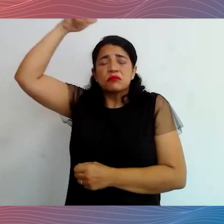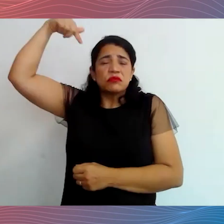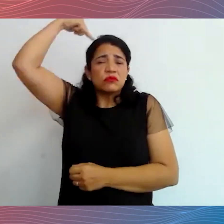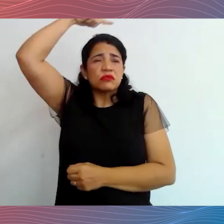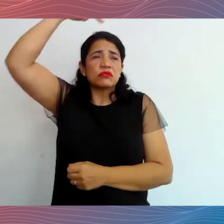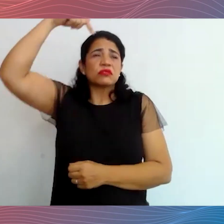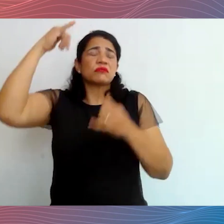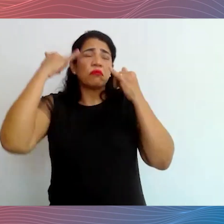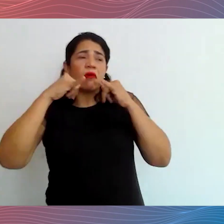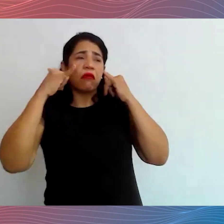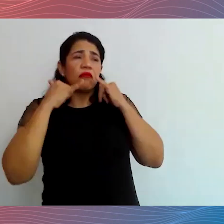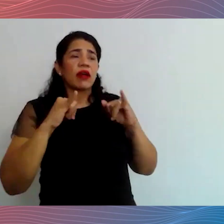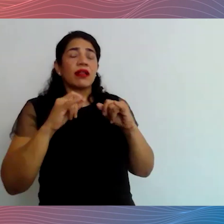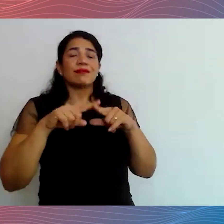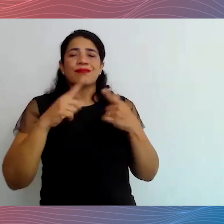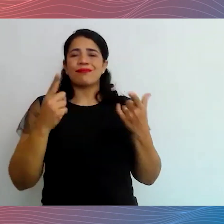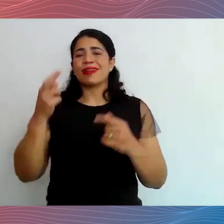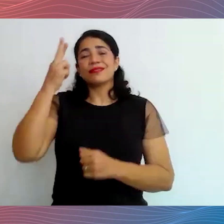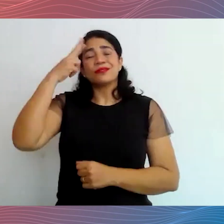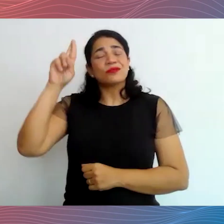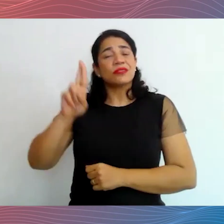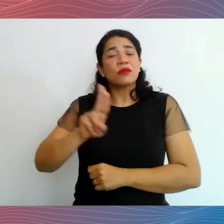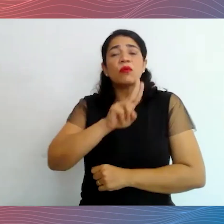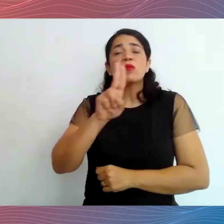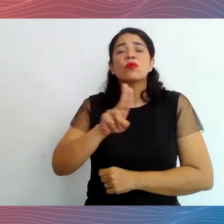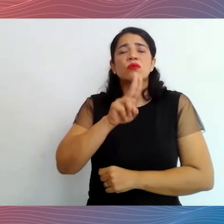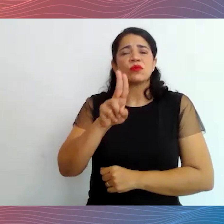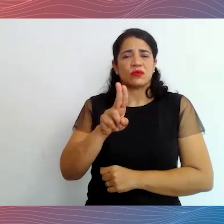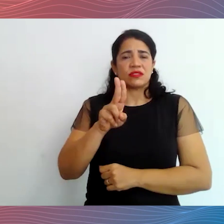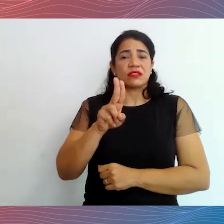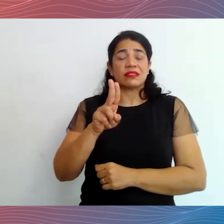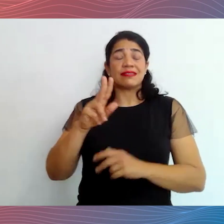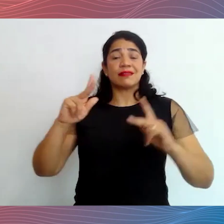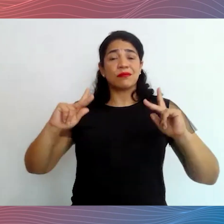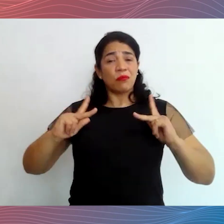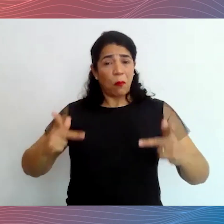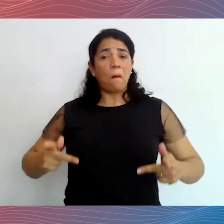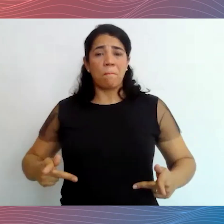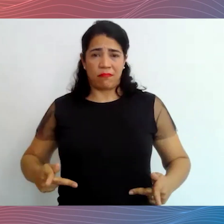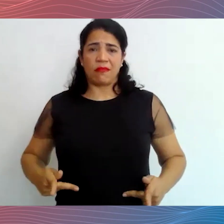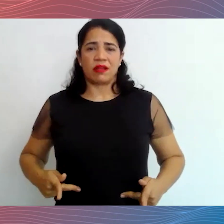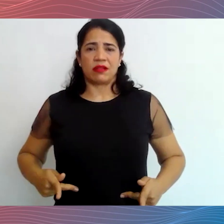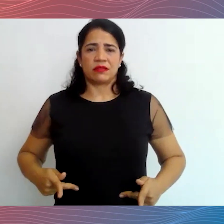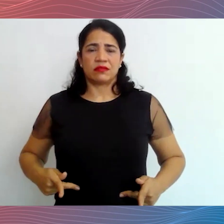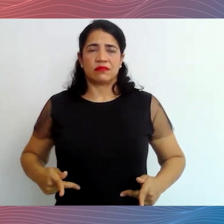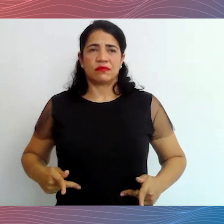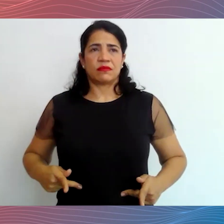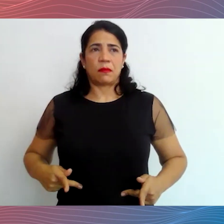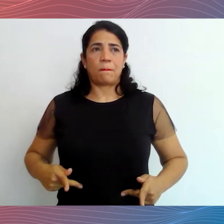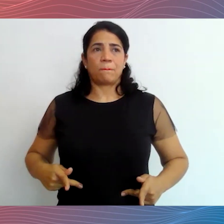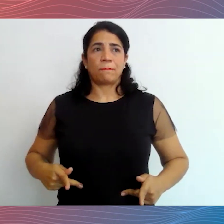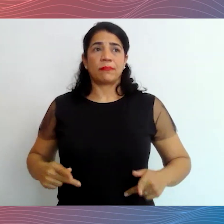o Espírito tem usado homens como canais dispensadores da sua palavra.